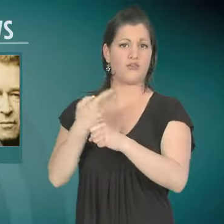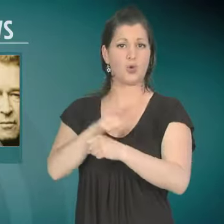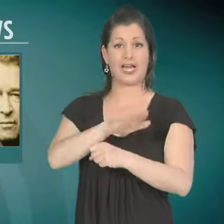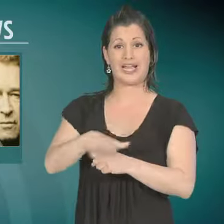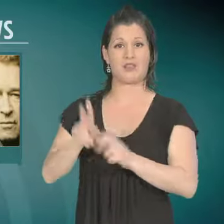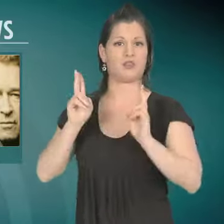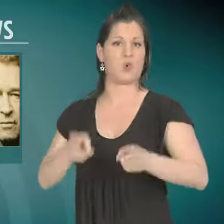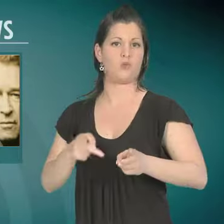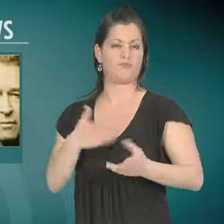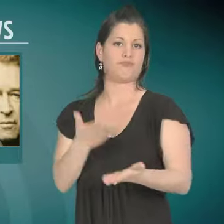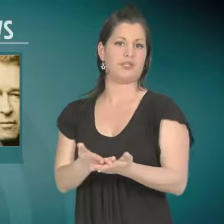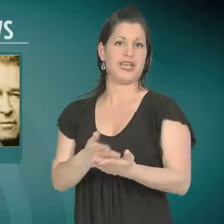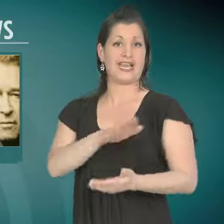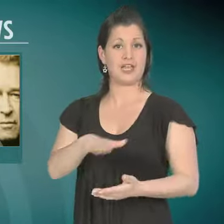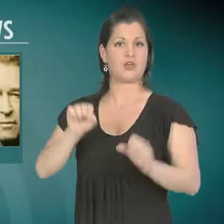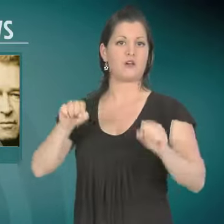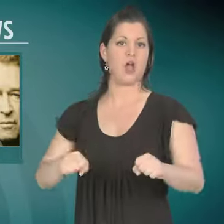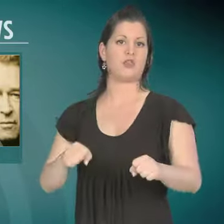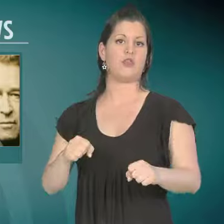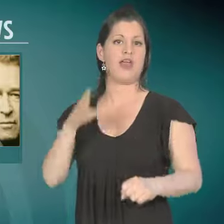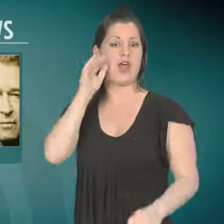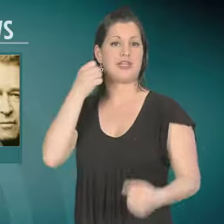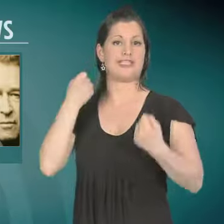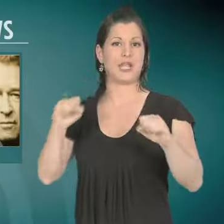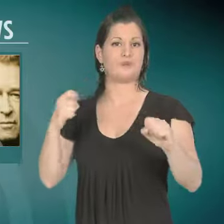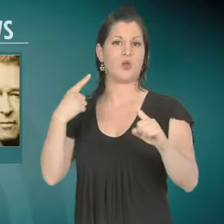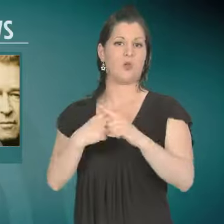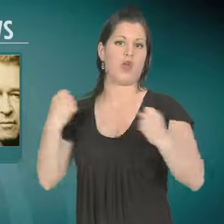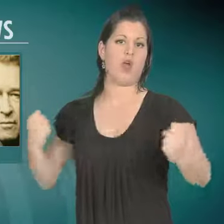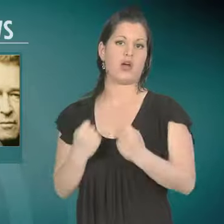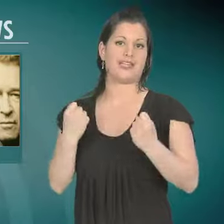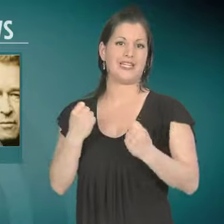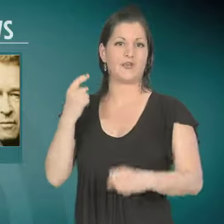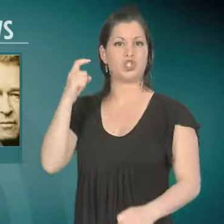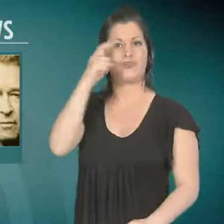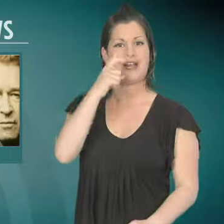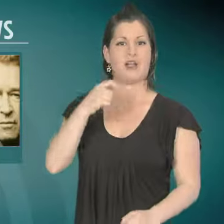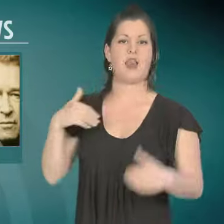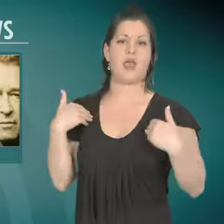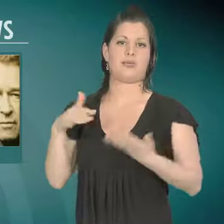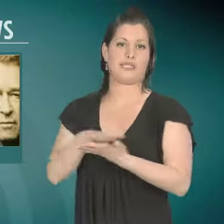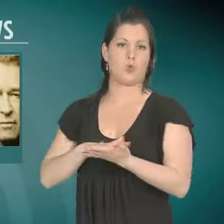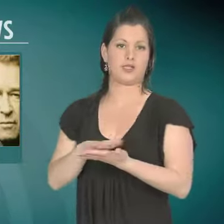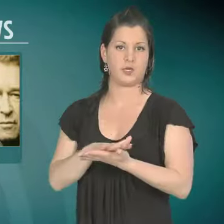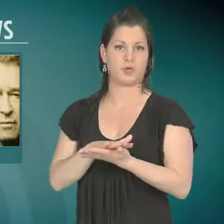ein. Dort können die Kinder lernen, selbstständig und aktiv ihre schwierigen Lebenssituationen zu